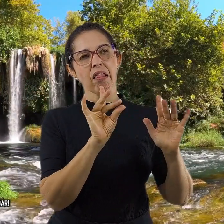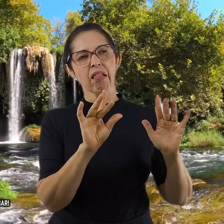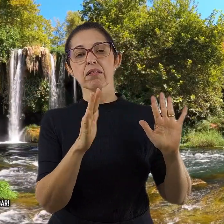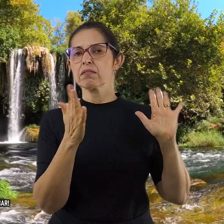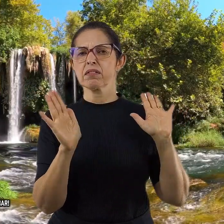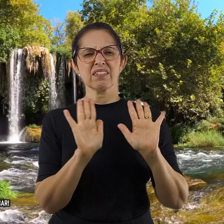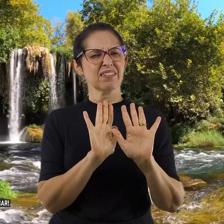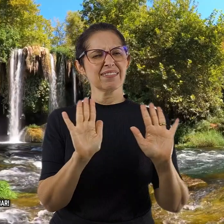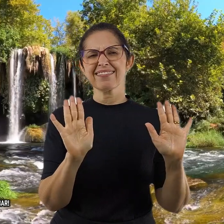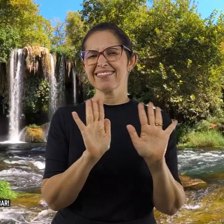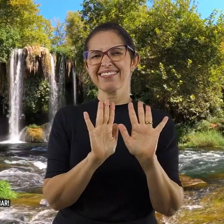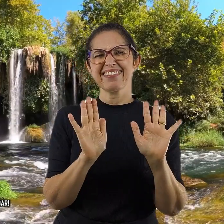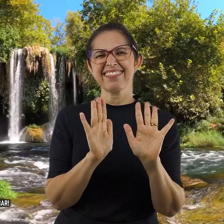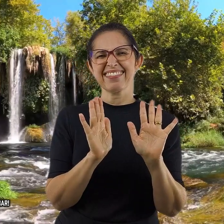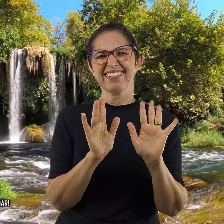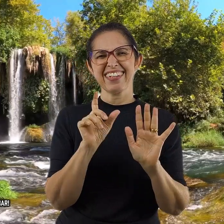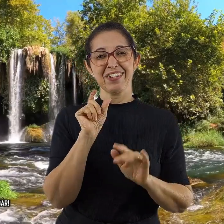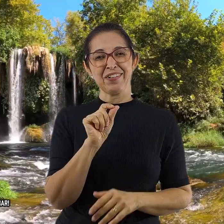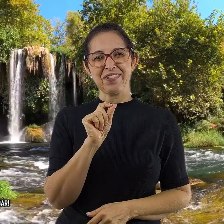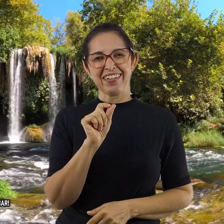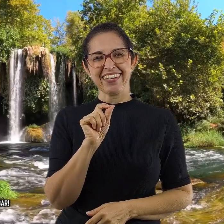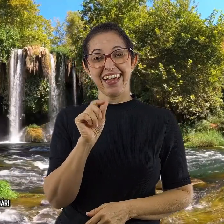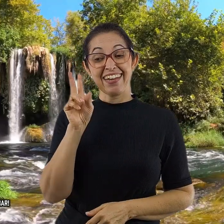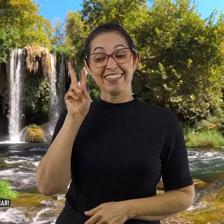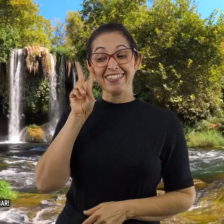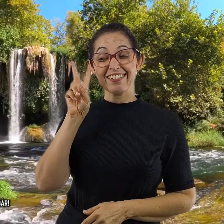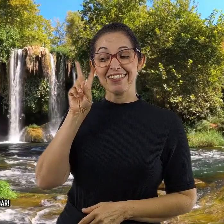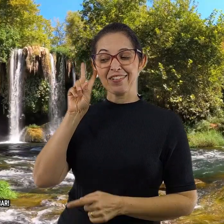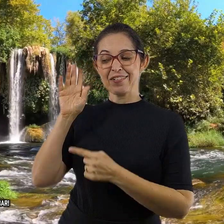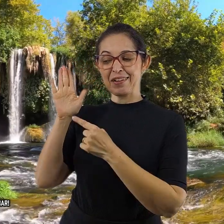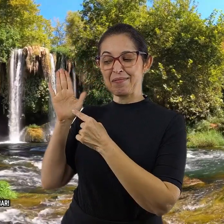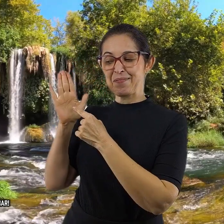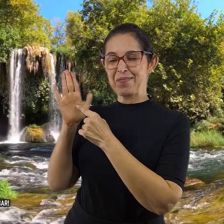isso. Era a história de um grande amor.